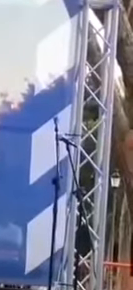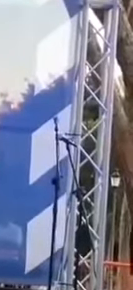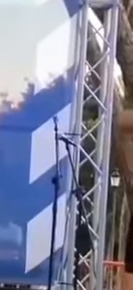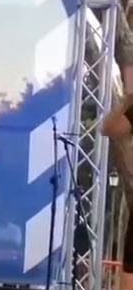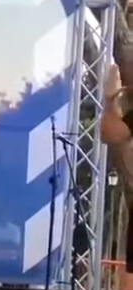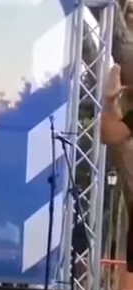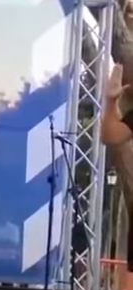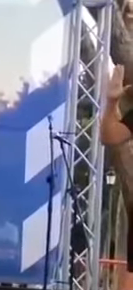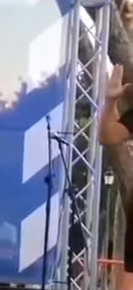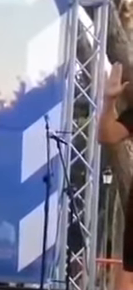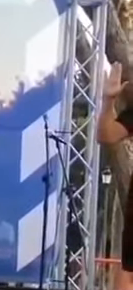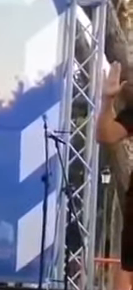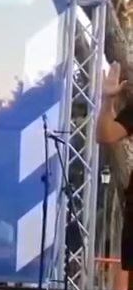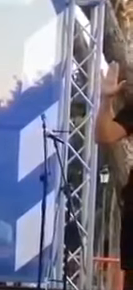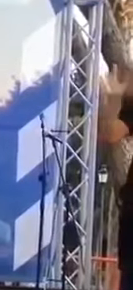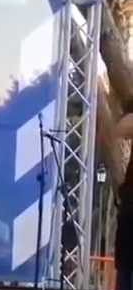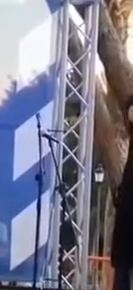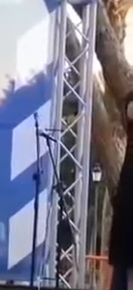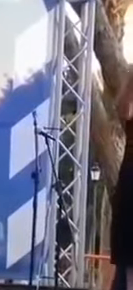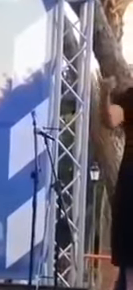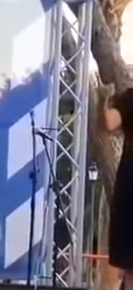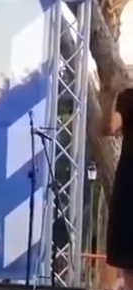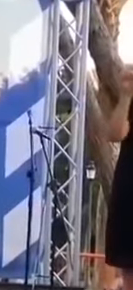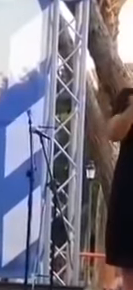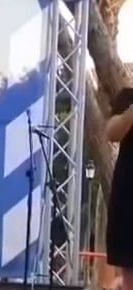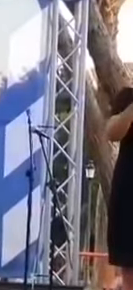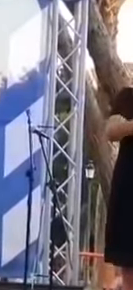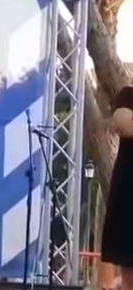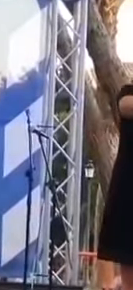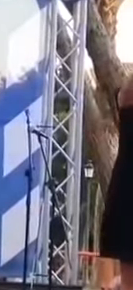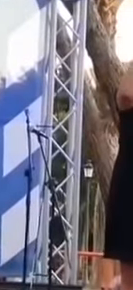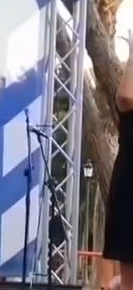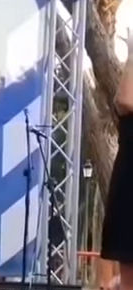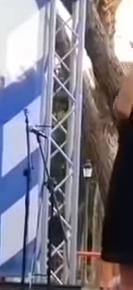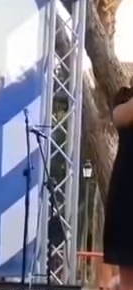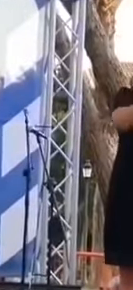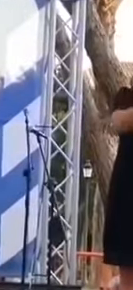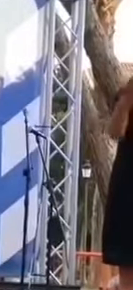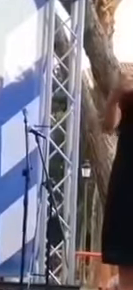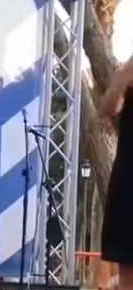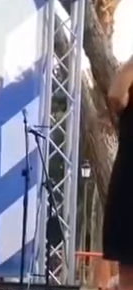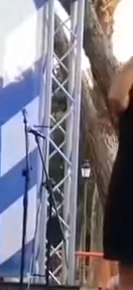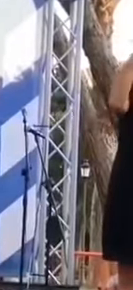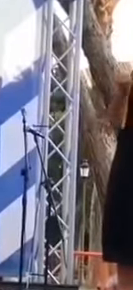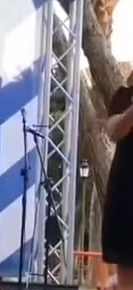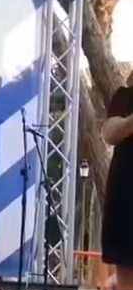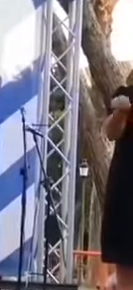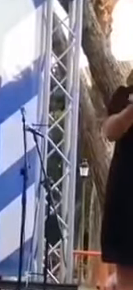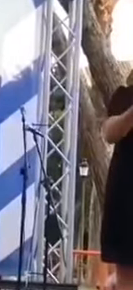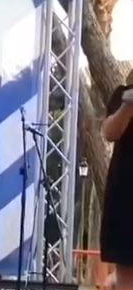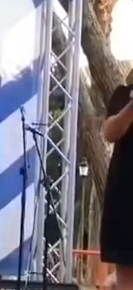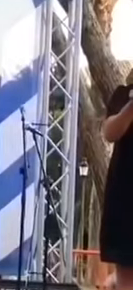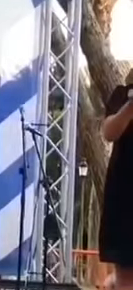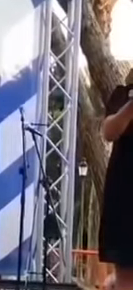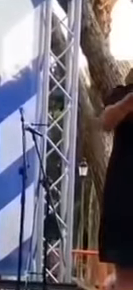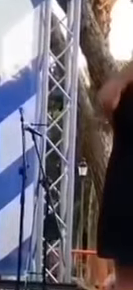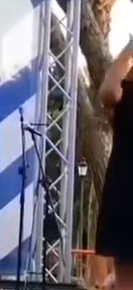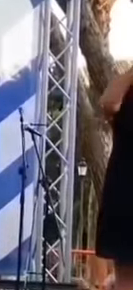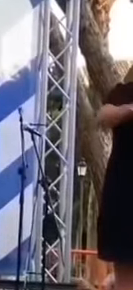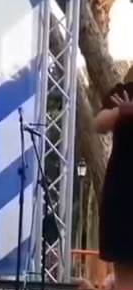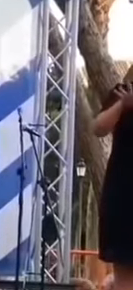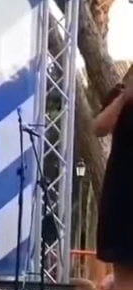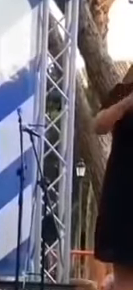finita. Voi non avrete più la possibilità di scegliere un governo, di